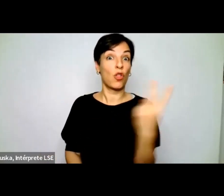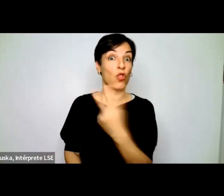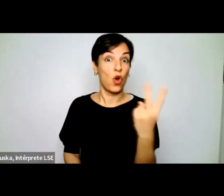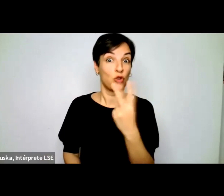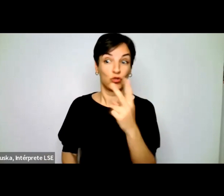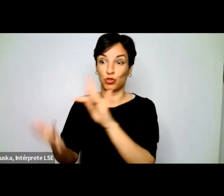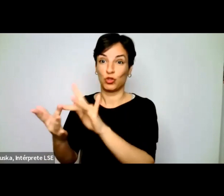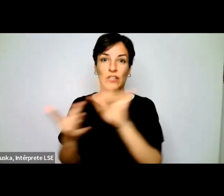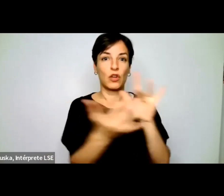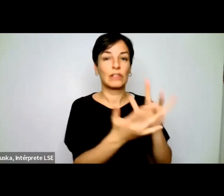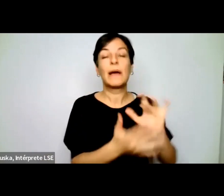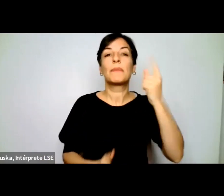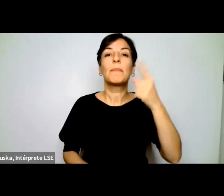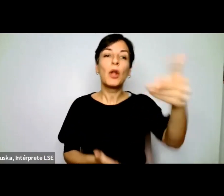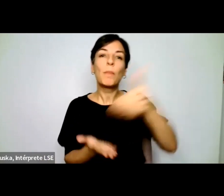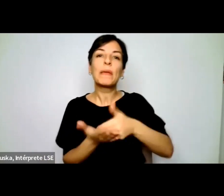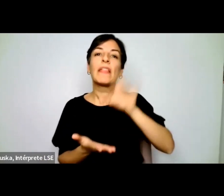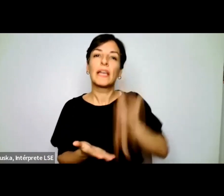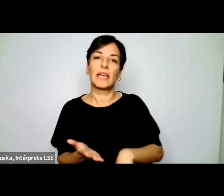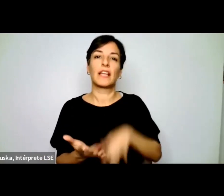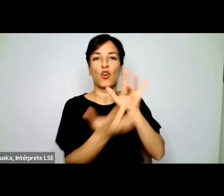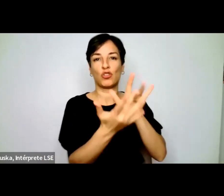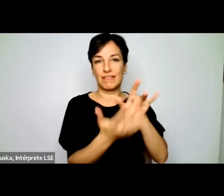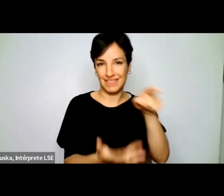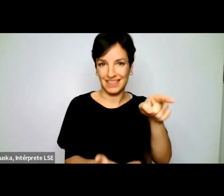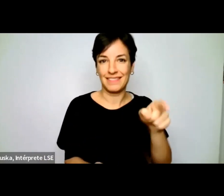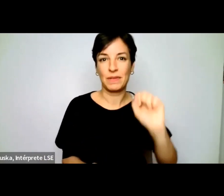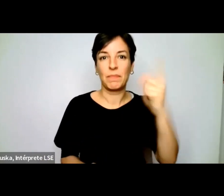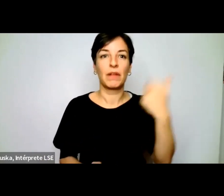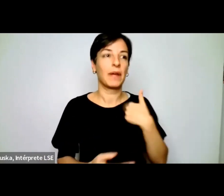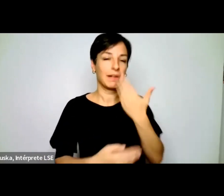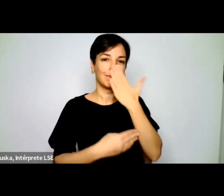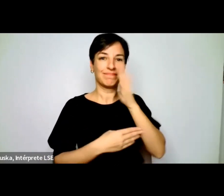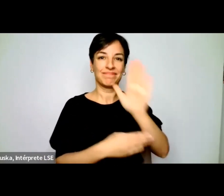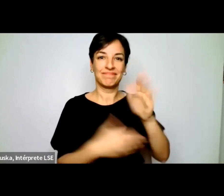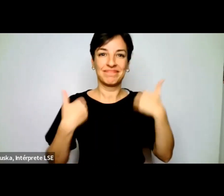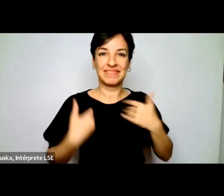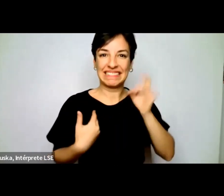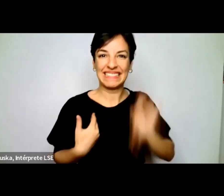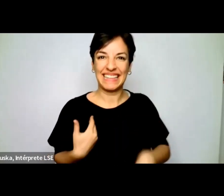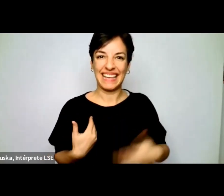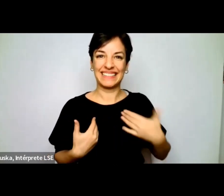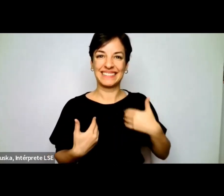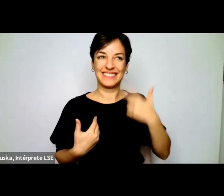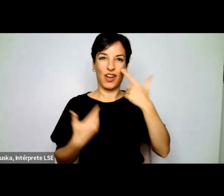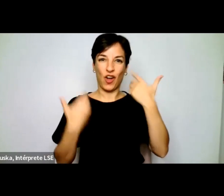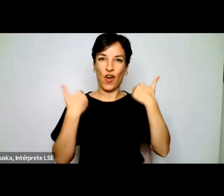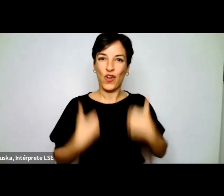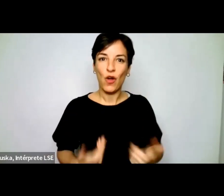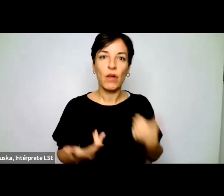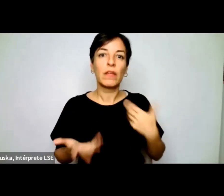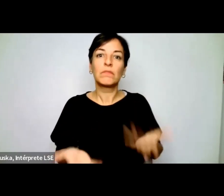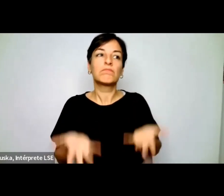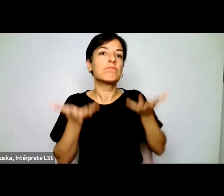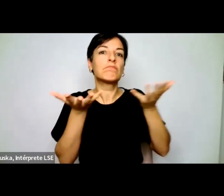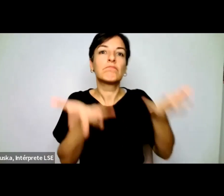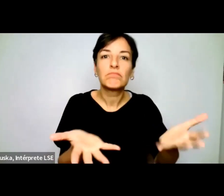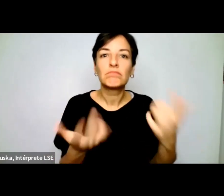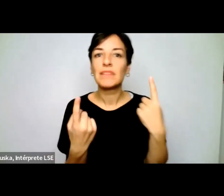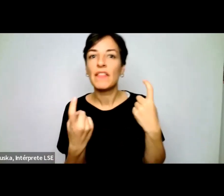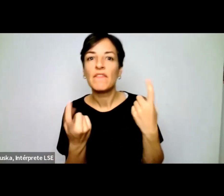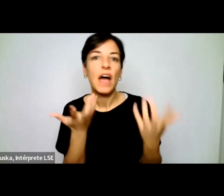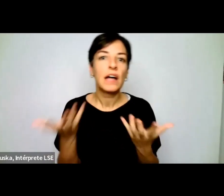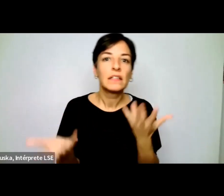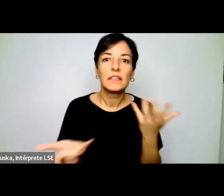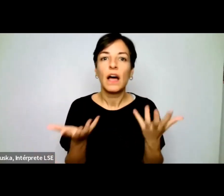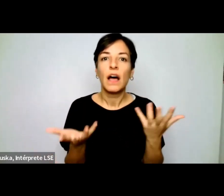vosotros, pues para podernos presentar, para que nos conozcáis, ponernos a vuestra disposición,